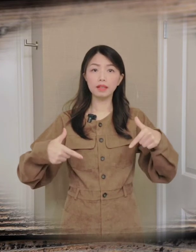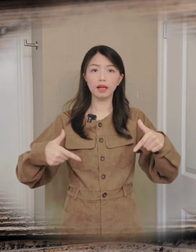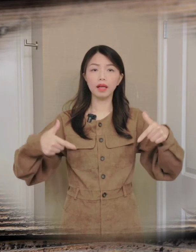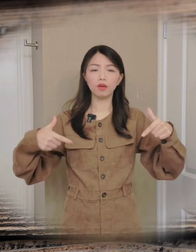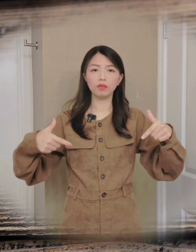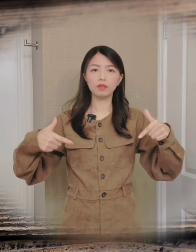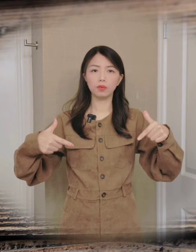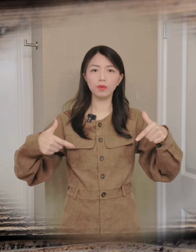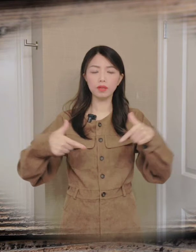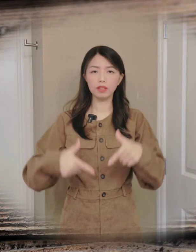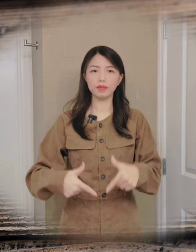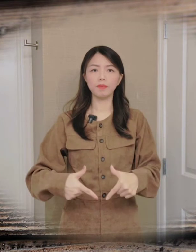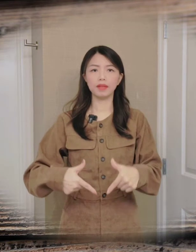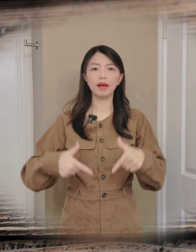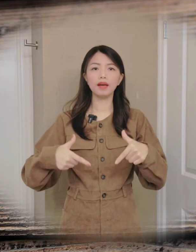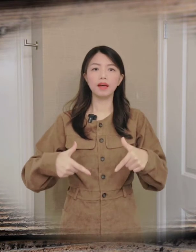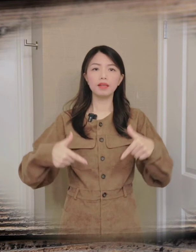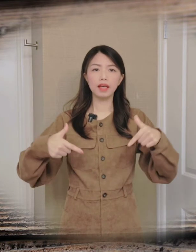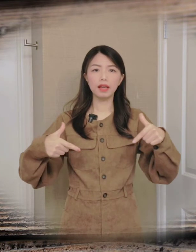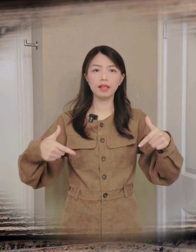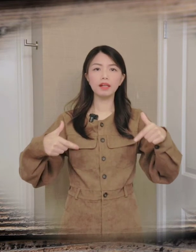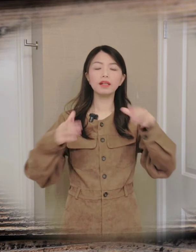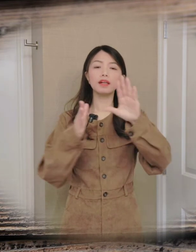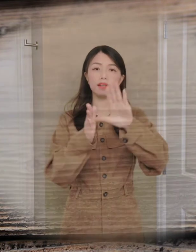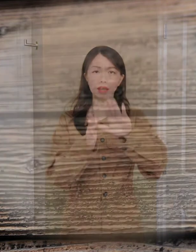쌓이다, 증가하다 이런 뜻으로 해석하시면 됩니다.